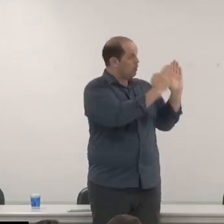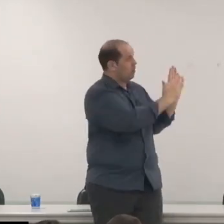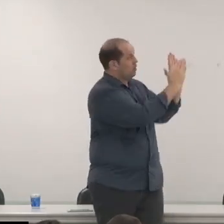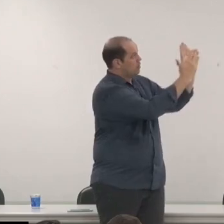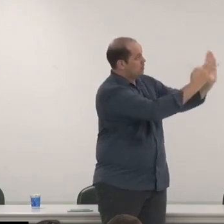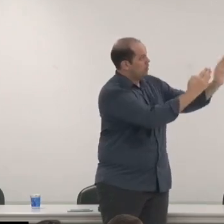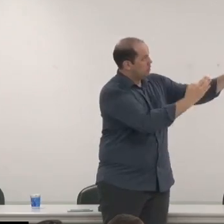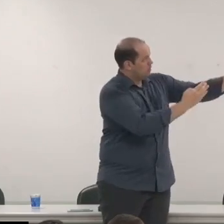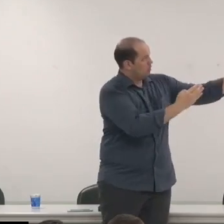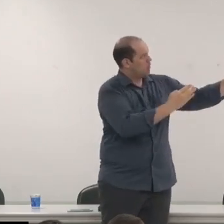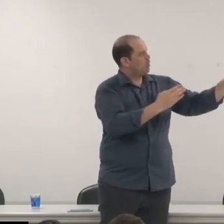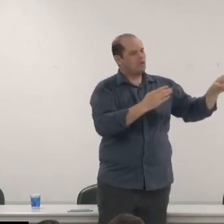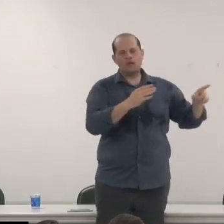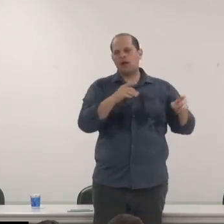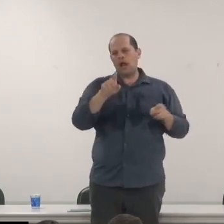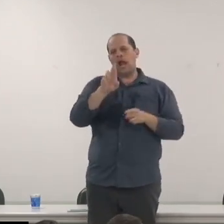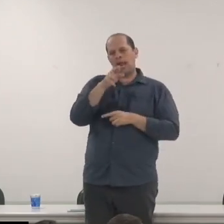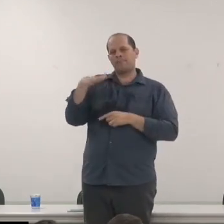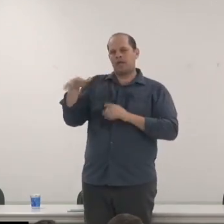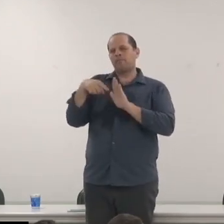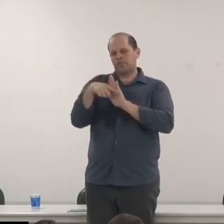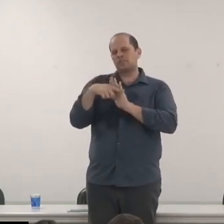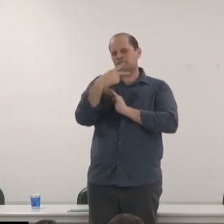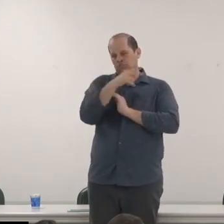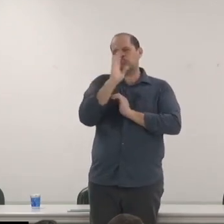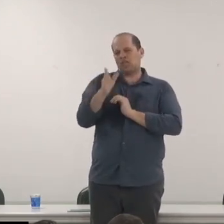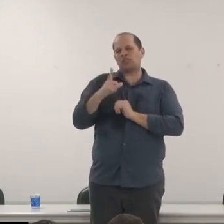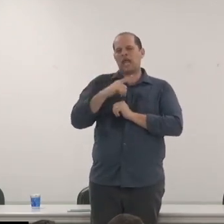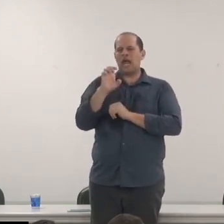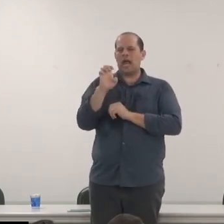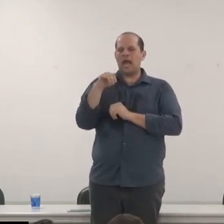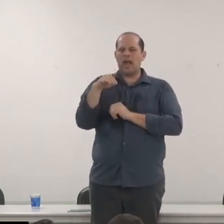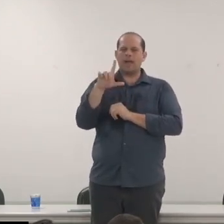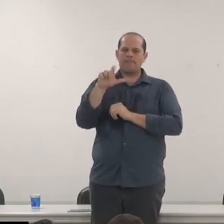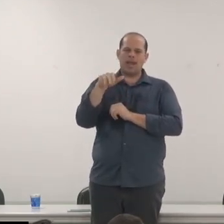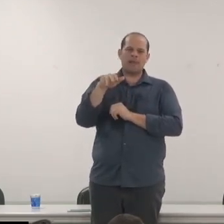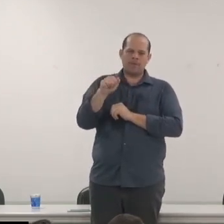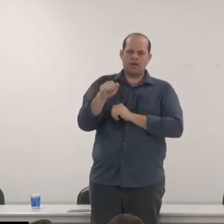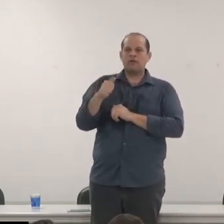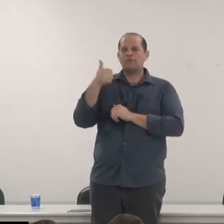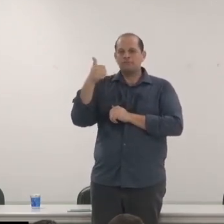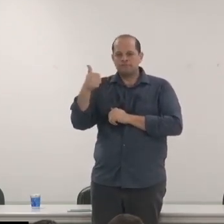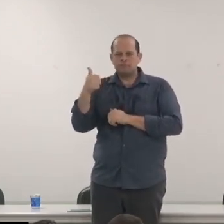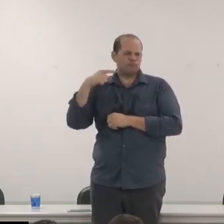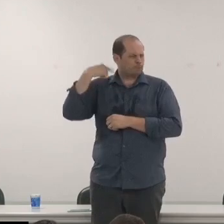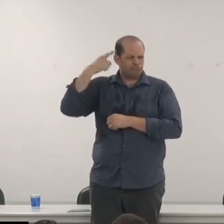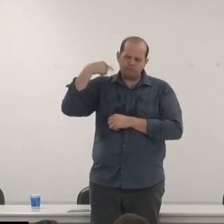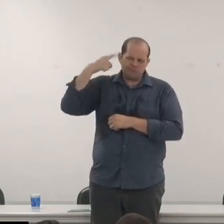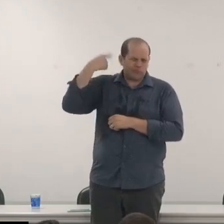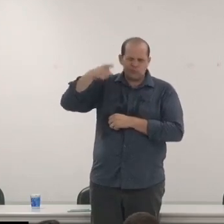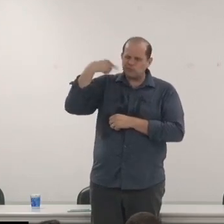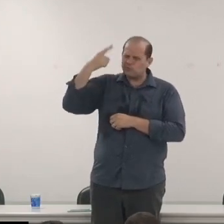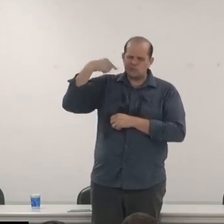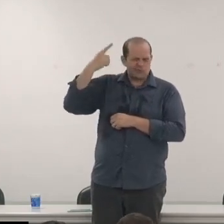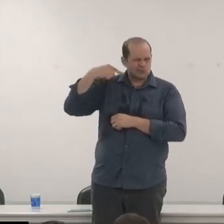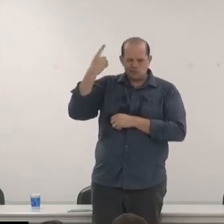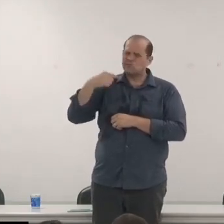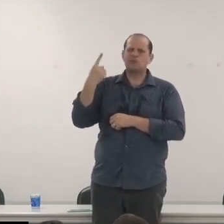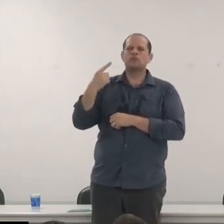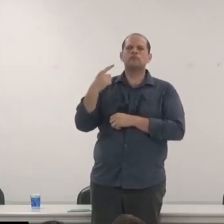estava ali, aqui, logo ali. Ou gestos emblemáticos, louco,